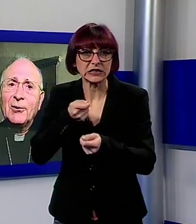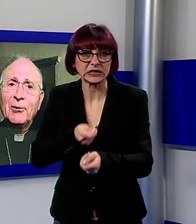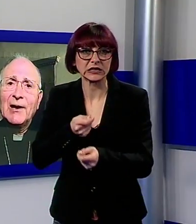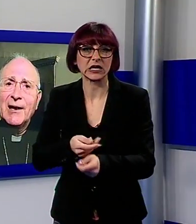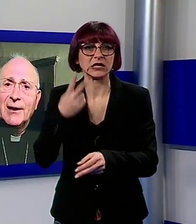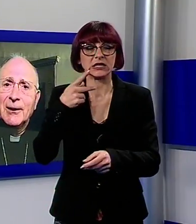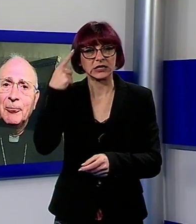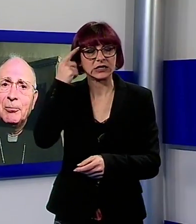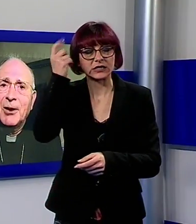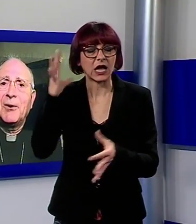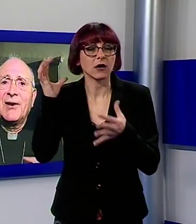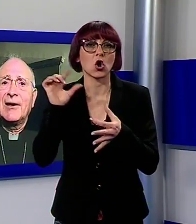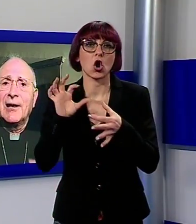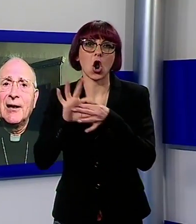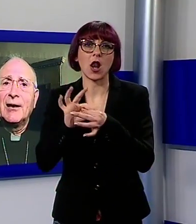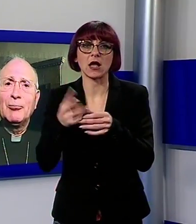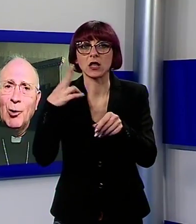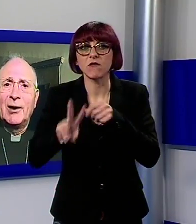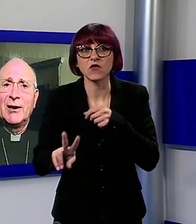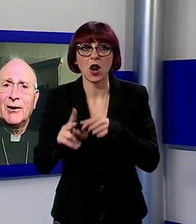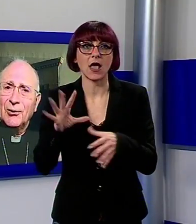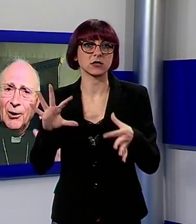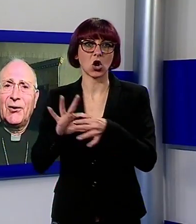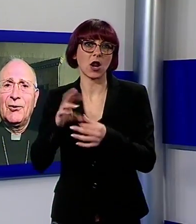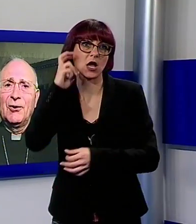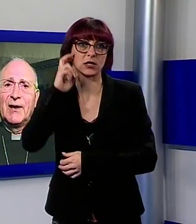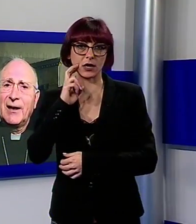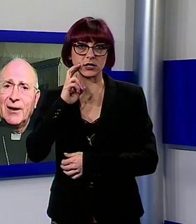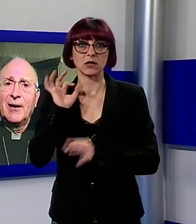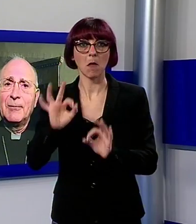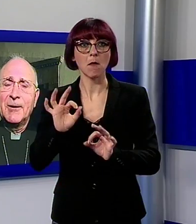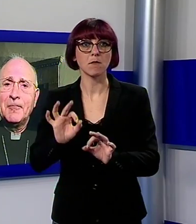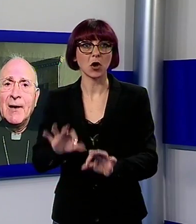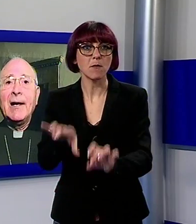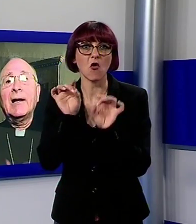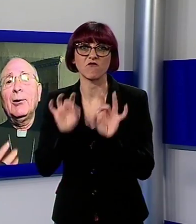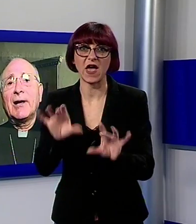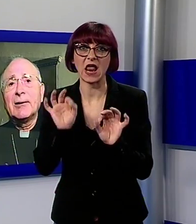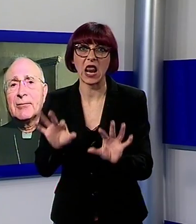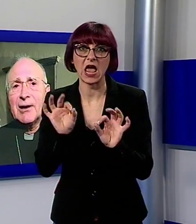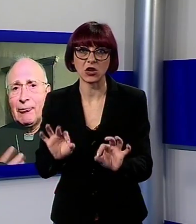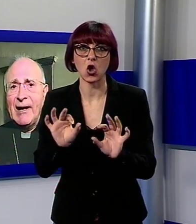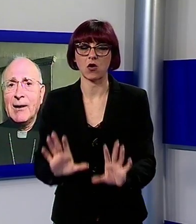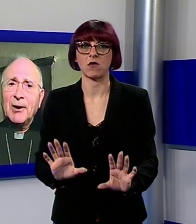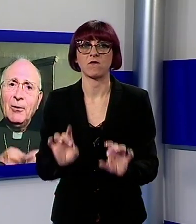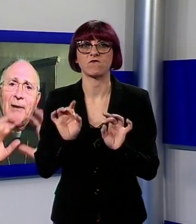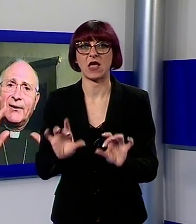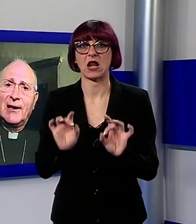sono veleni per questi agnellini buoni, che sono i nostri giovani, credetemi. Ed allora che fare? Perché non basta